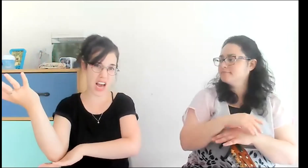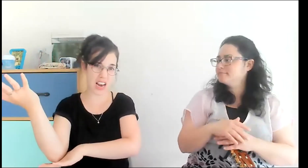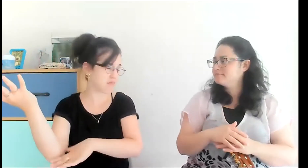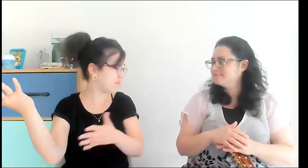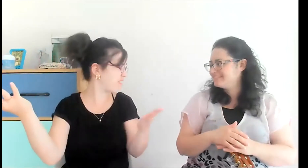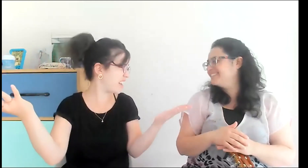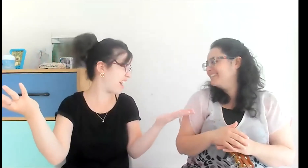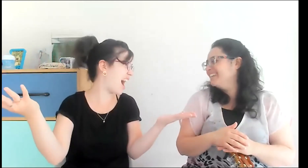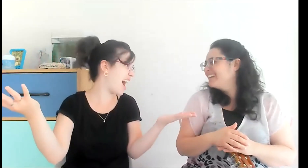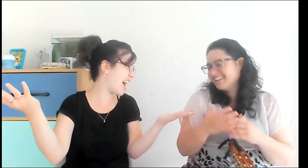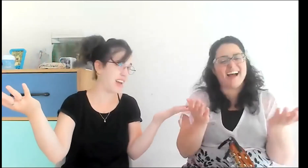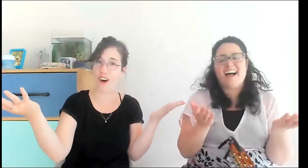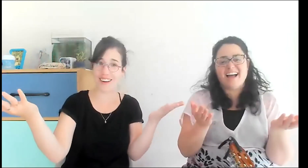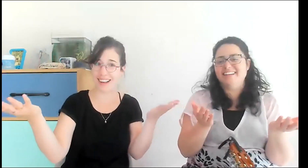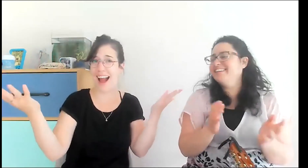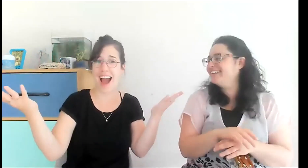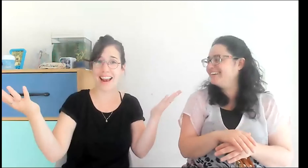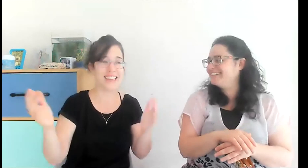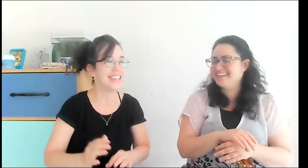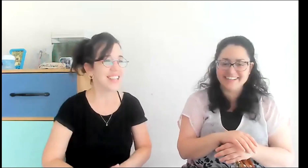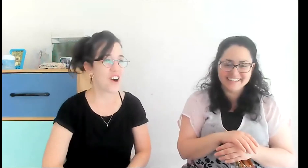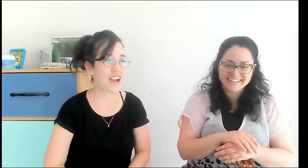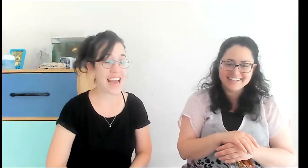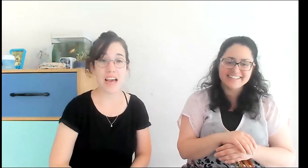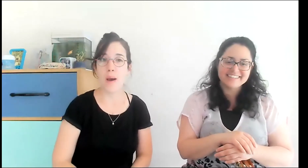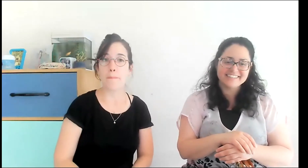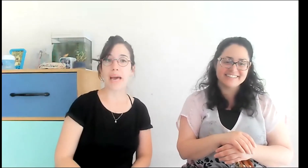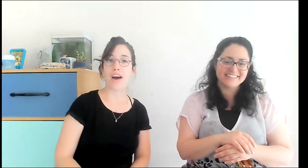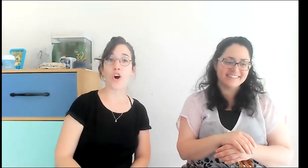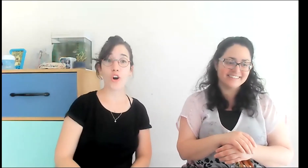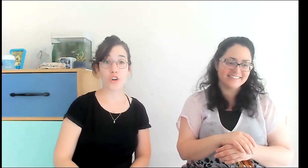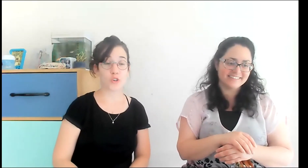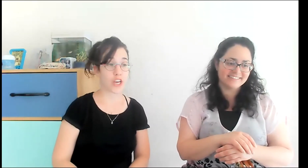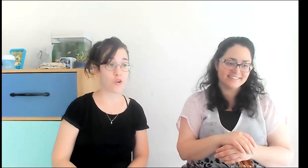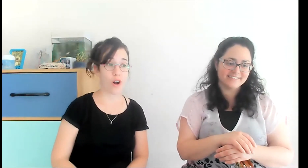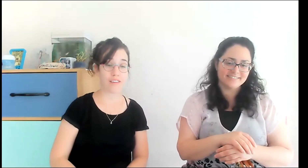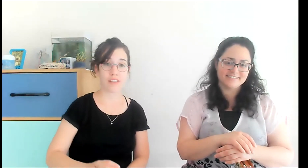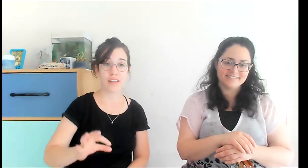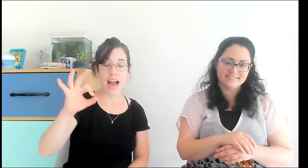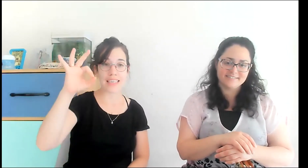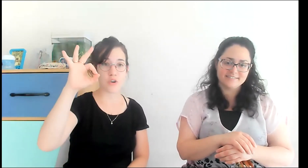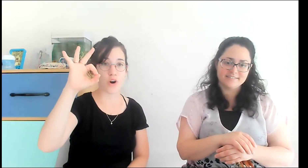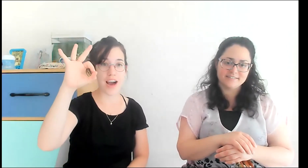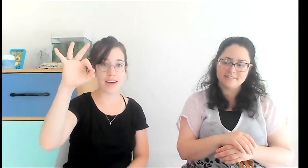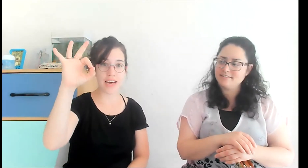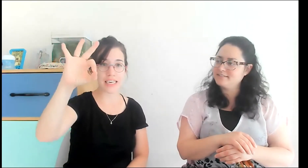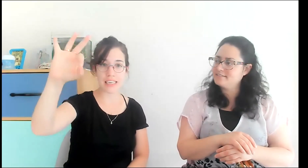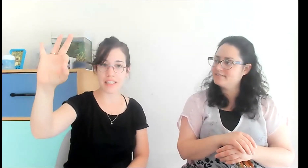קל. קל. אוקיי. מרחוק נושר כוכב. אז כוכב, אני צריכה